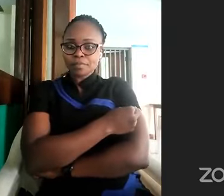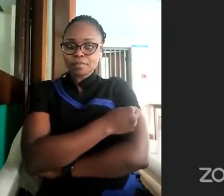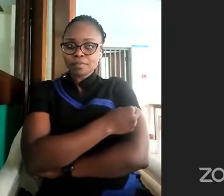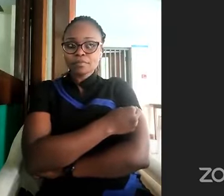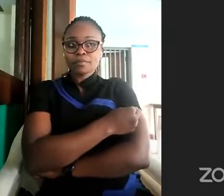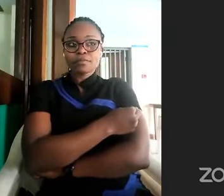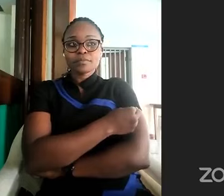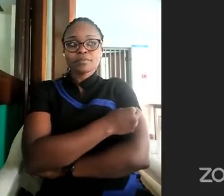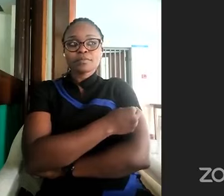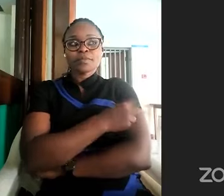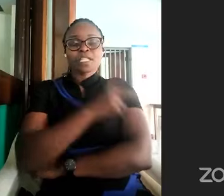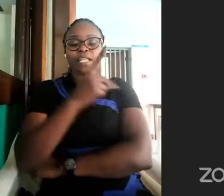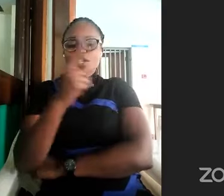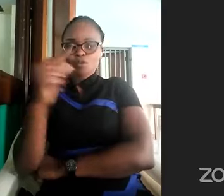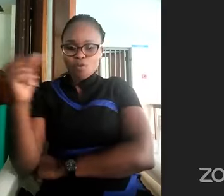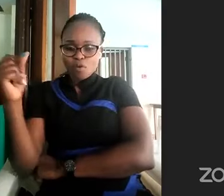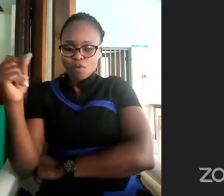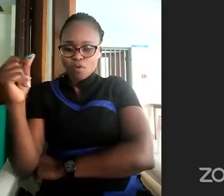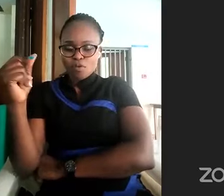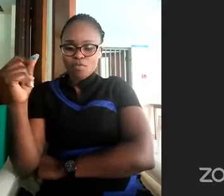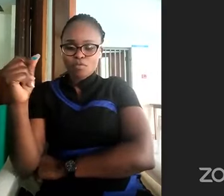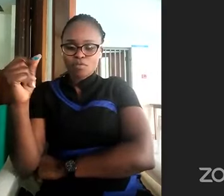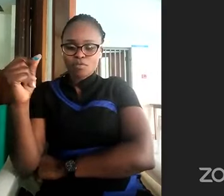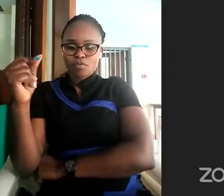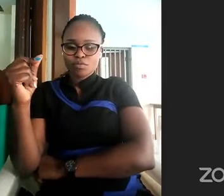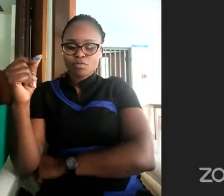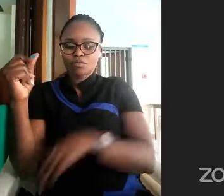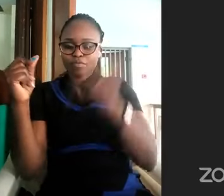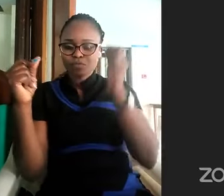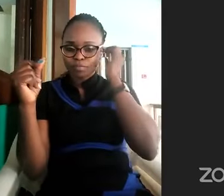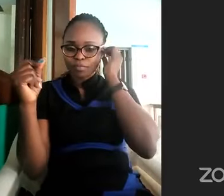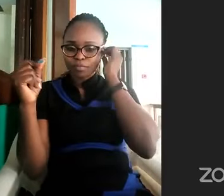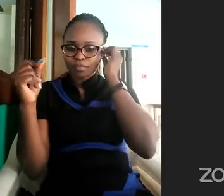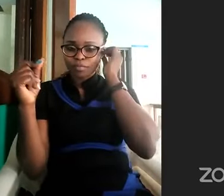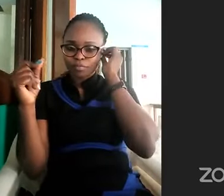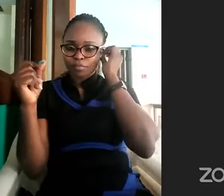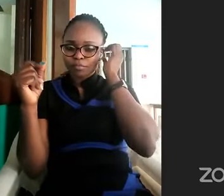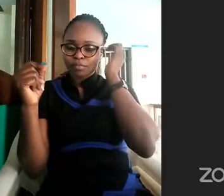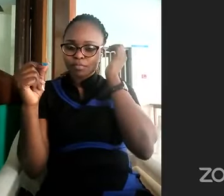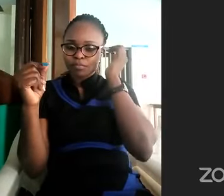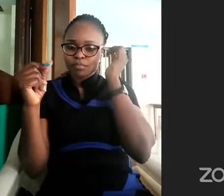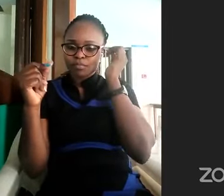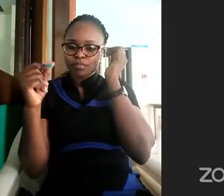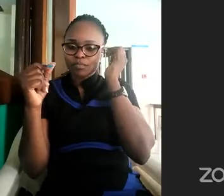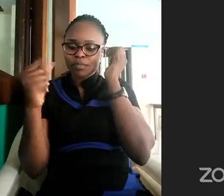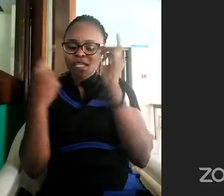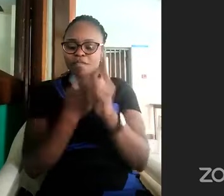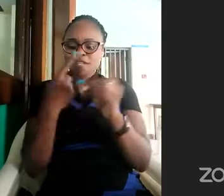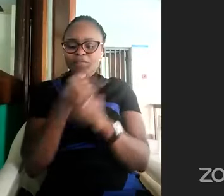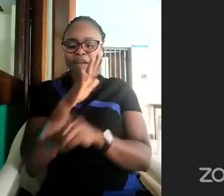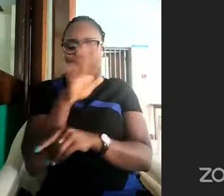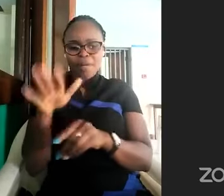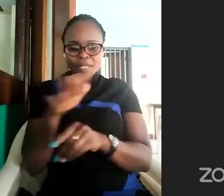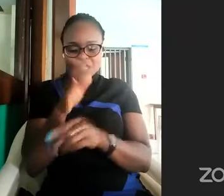askari. Askari, yule mtu anaweza shikwa akawekwa ndani, pengine siku kadhaa alafu akaachiliwa, kwa sababu huna chochote. Pale yule